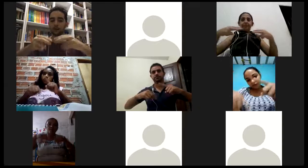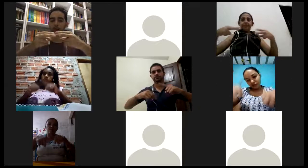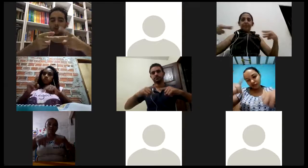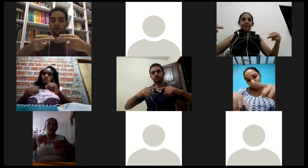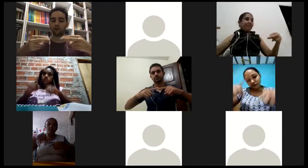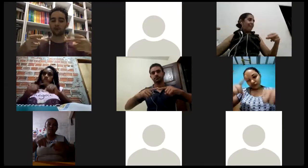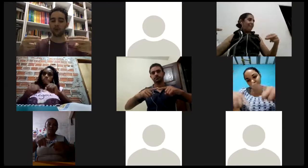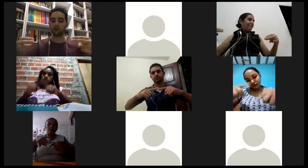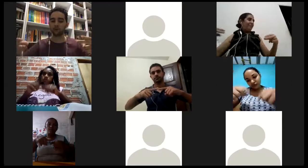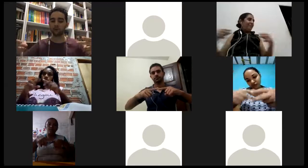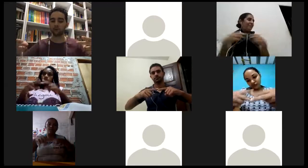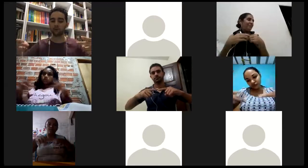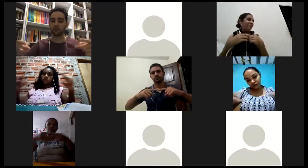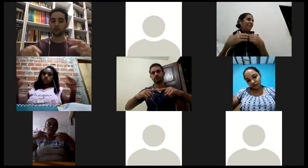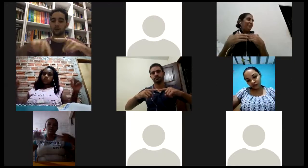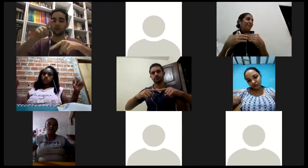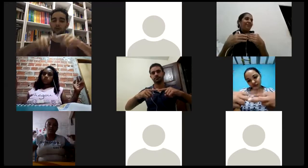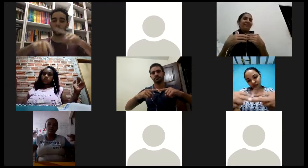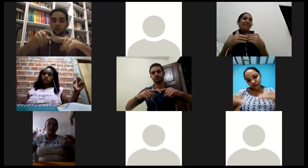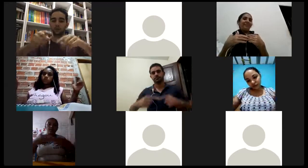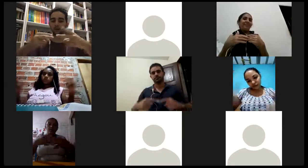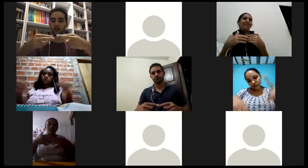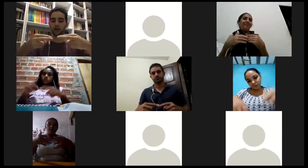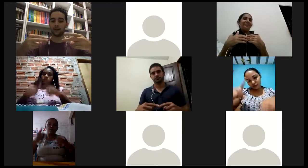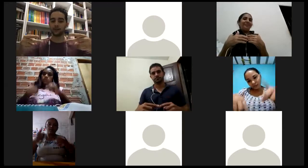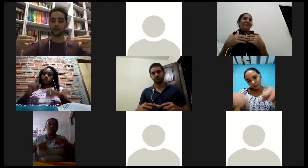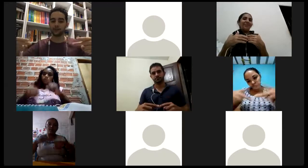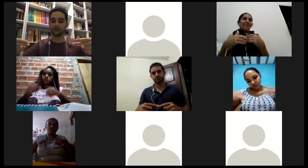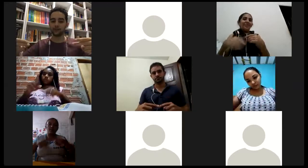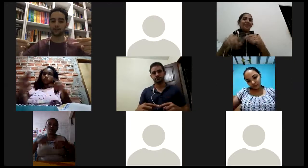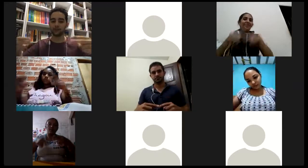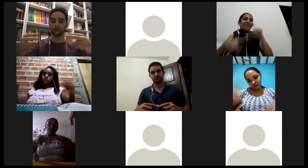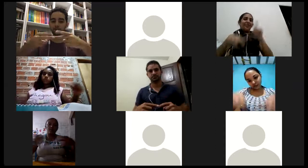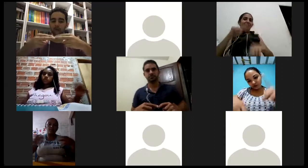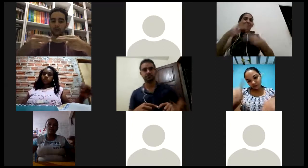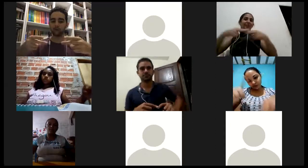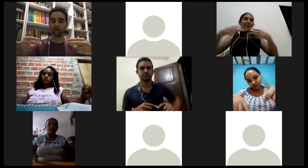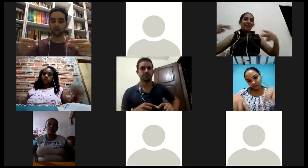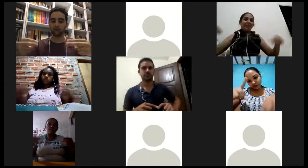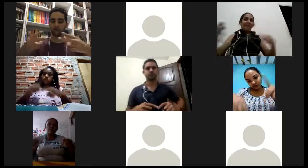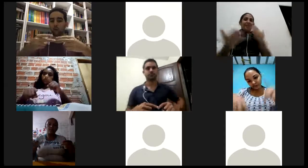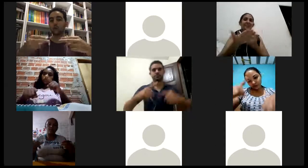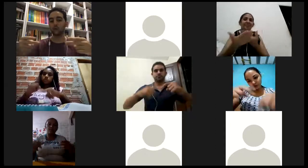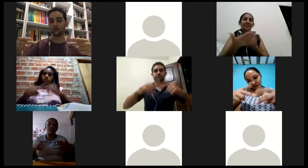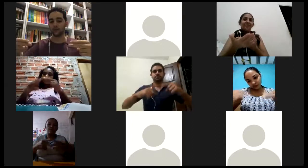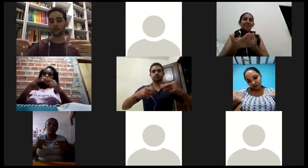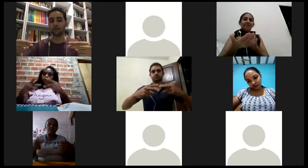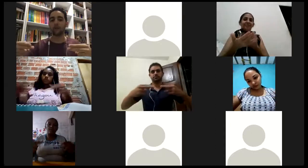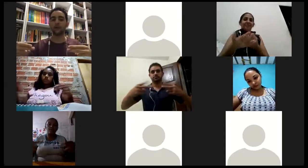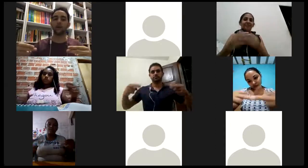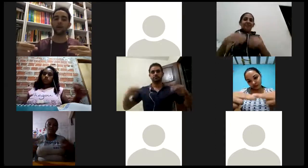no plural, eu faço vários. Então, materiais, faço vários, faço